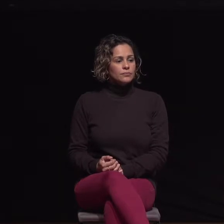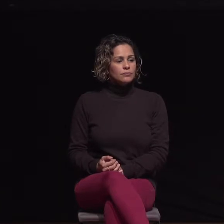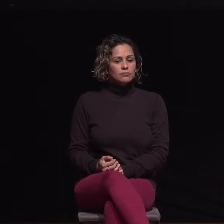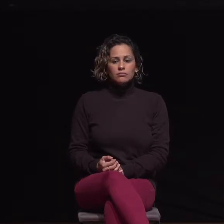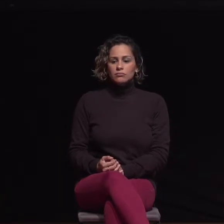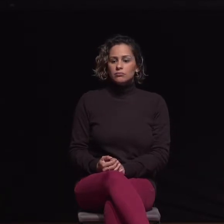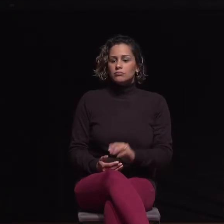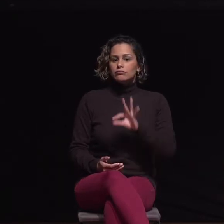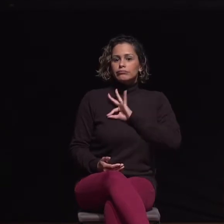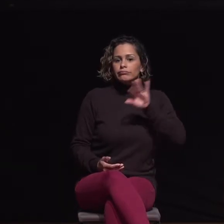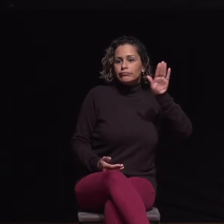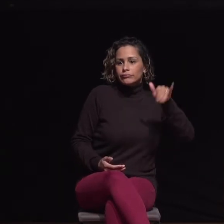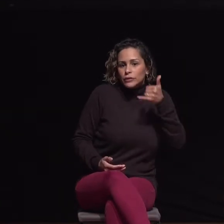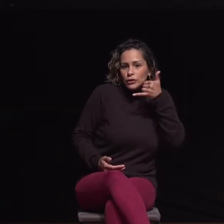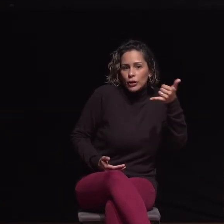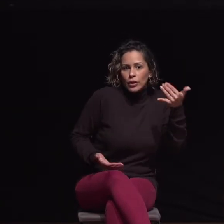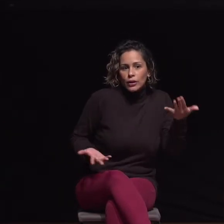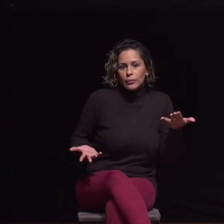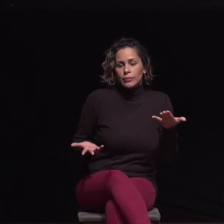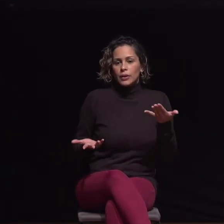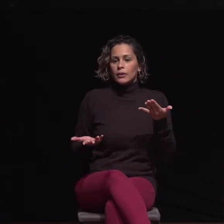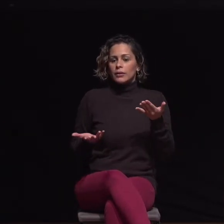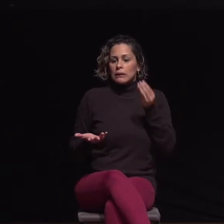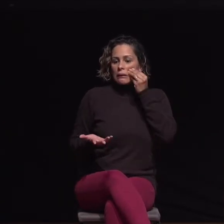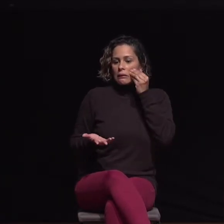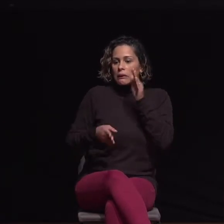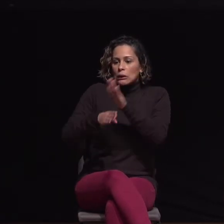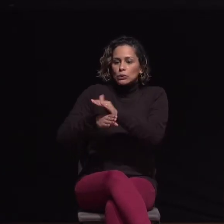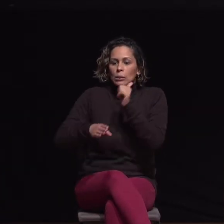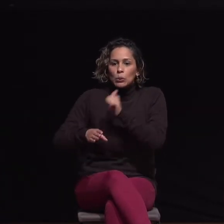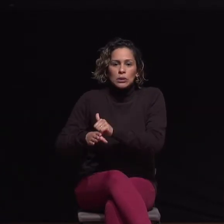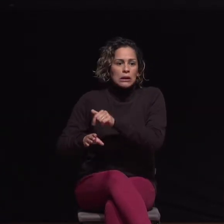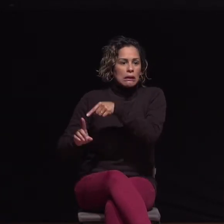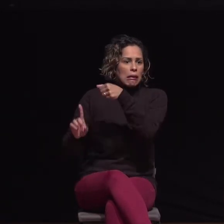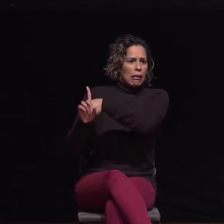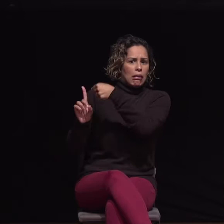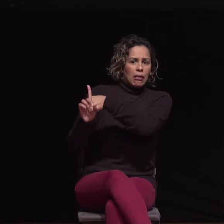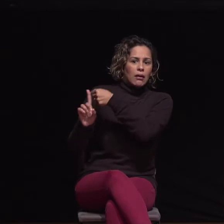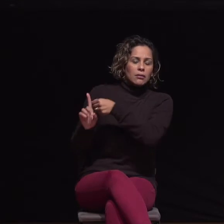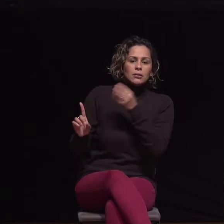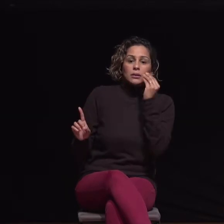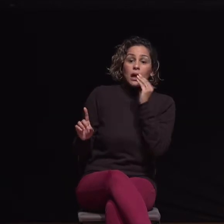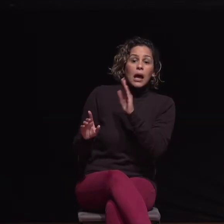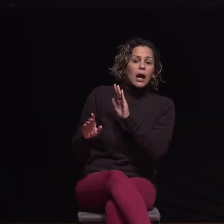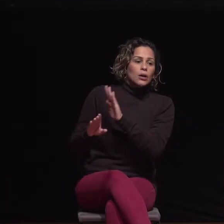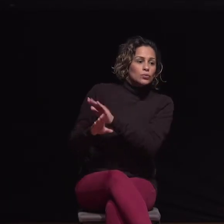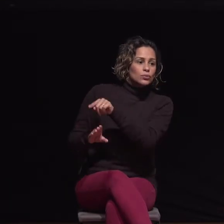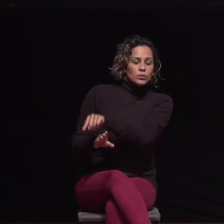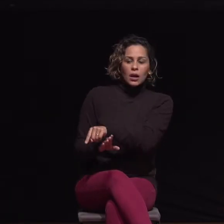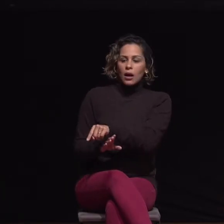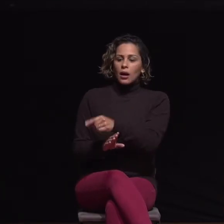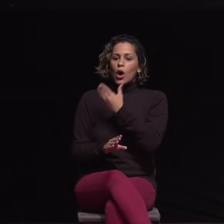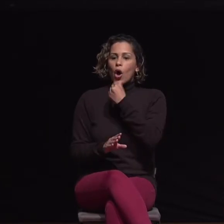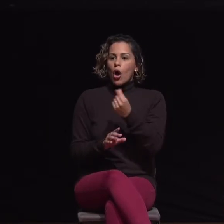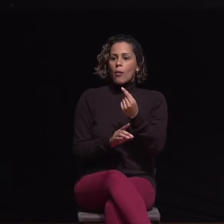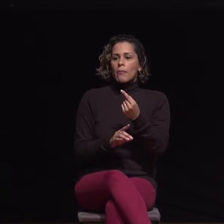Chama a polícia, tenta acudir a vítima, parte para cima do